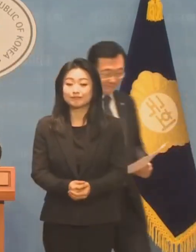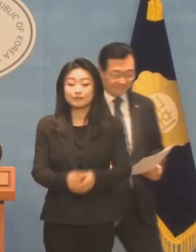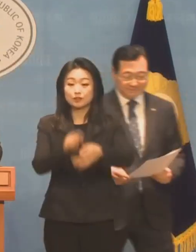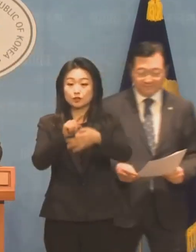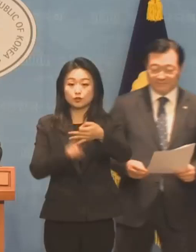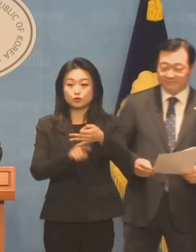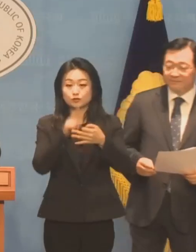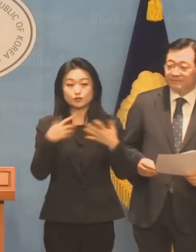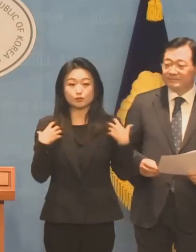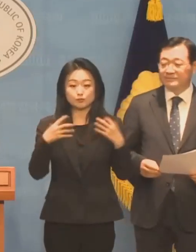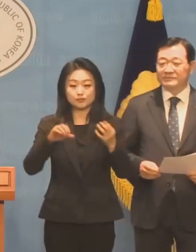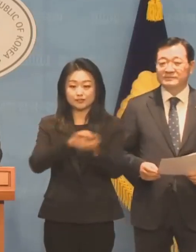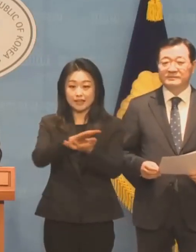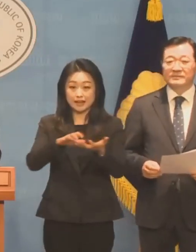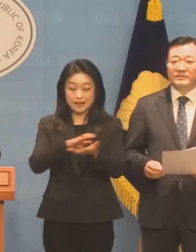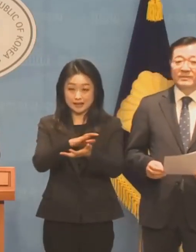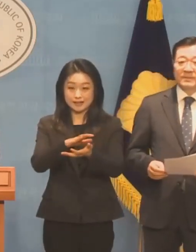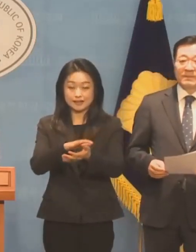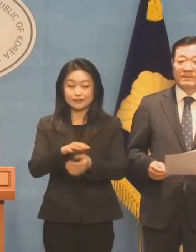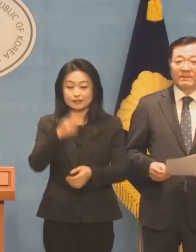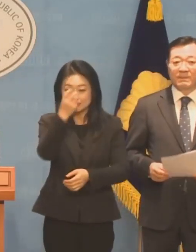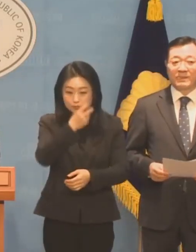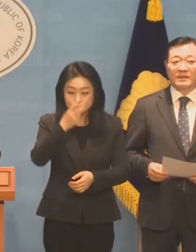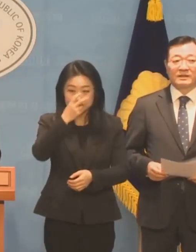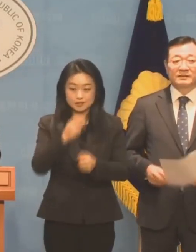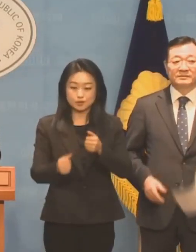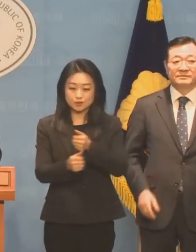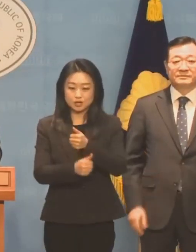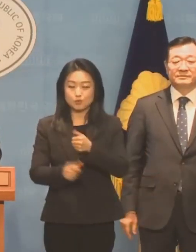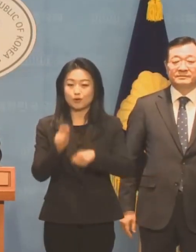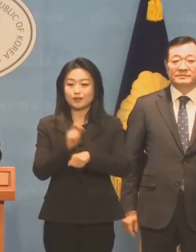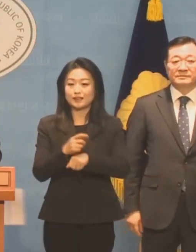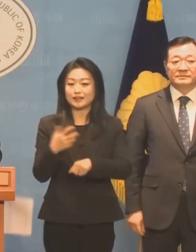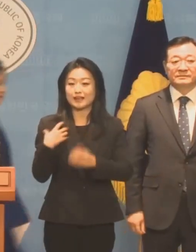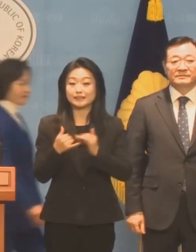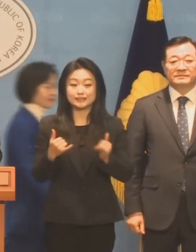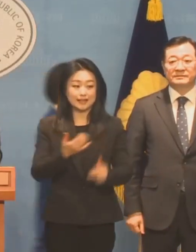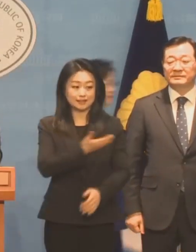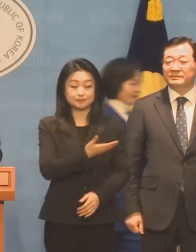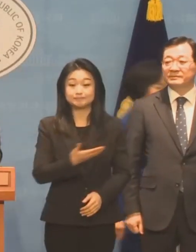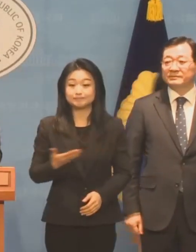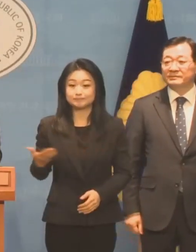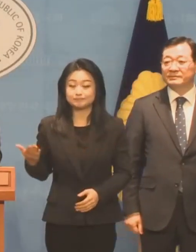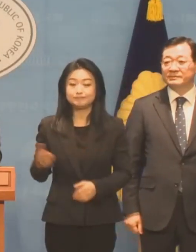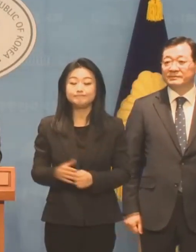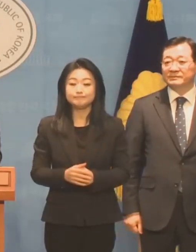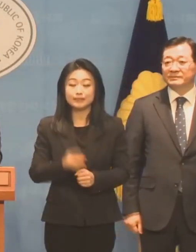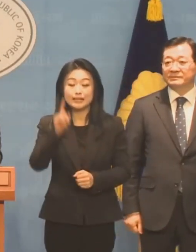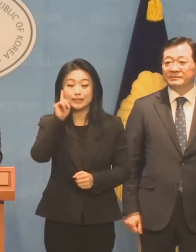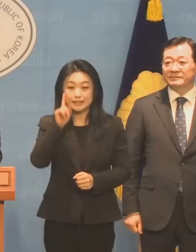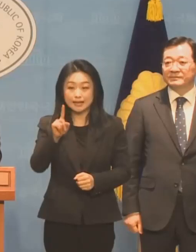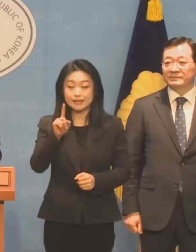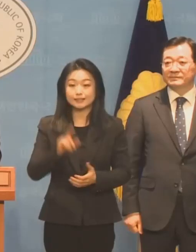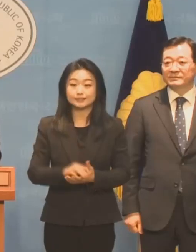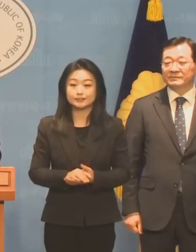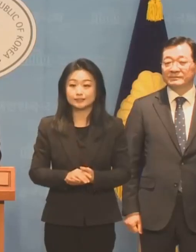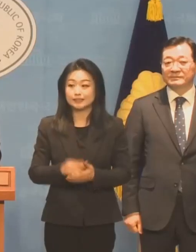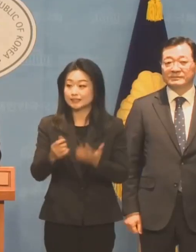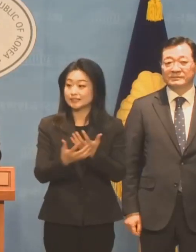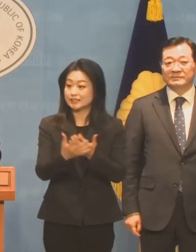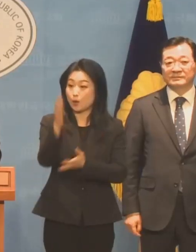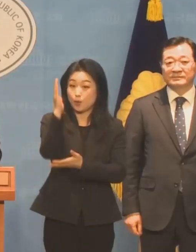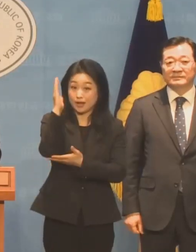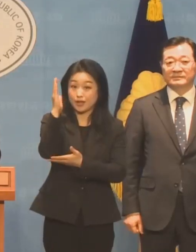윤석열 정부 내란 국조특위 간사 한병도 의원입니다. 오늘 내일 기관 보고 또 국조특위 관련